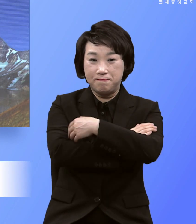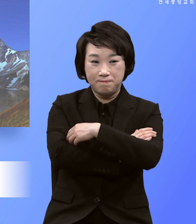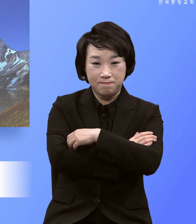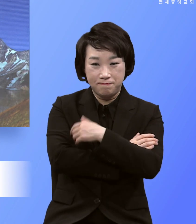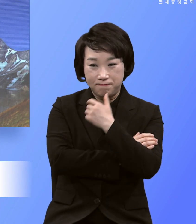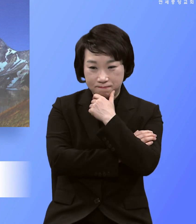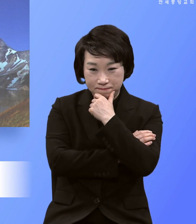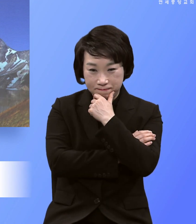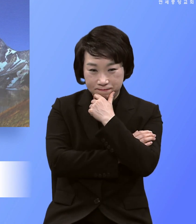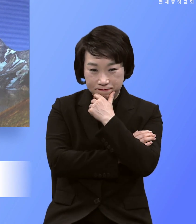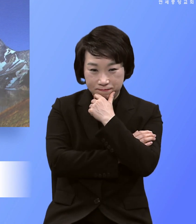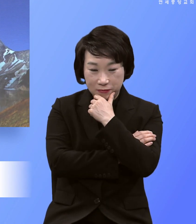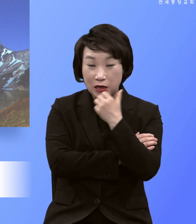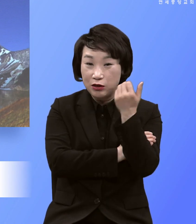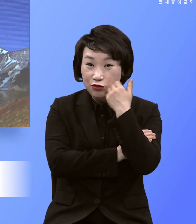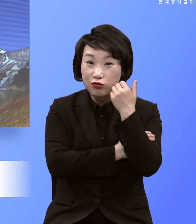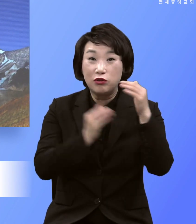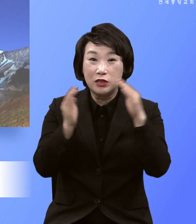집안에 들어와서